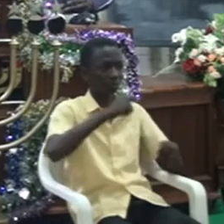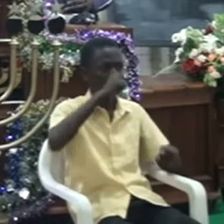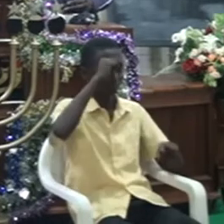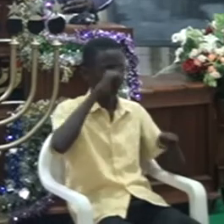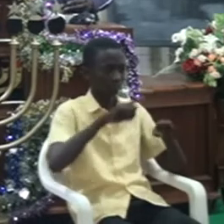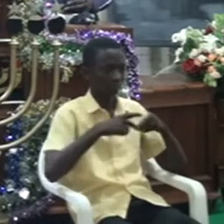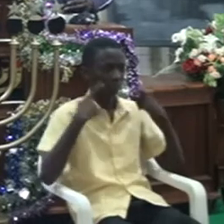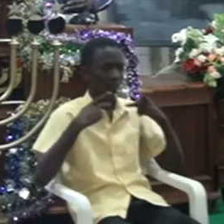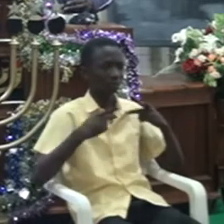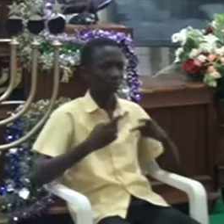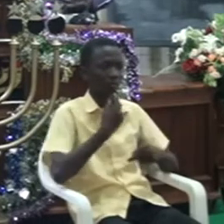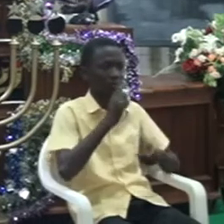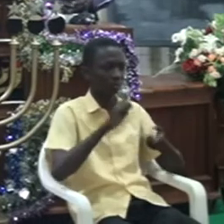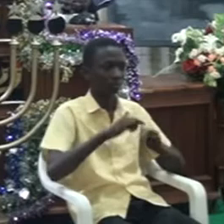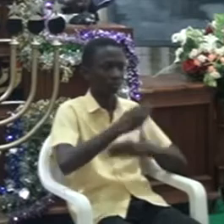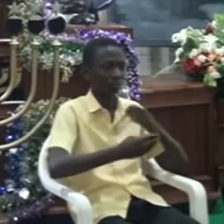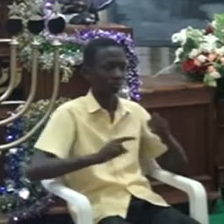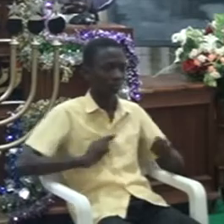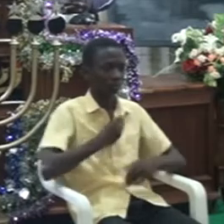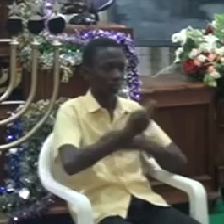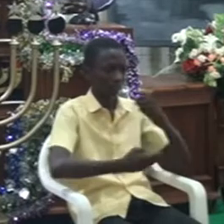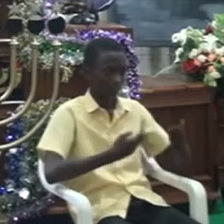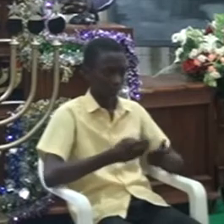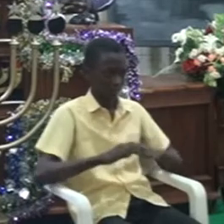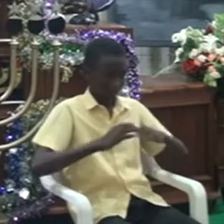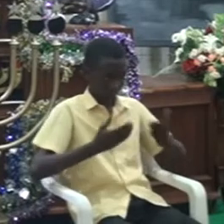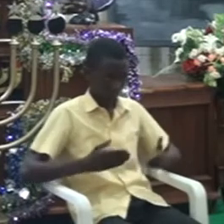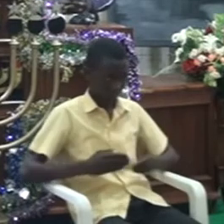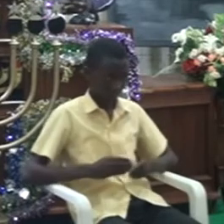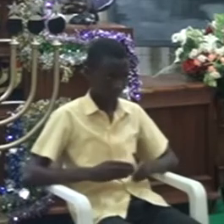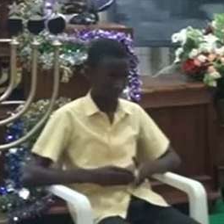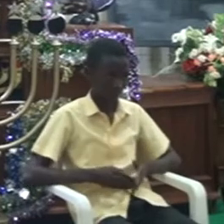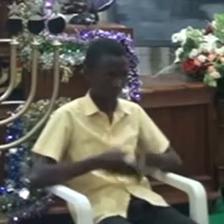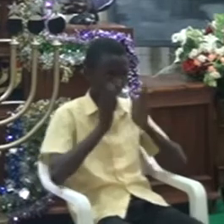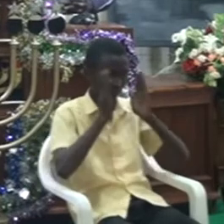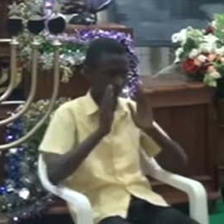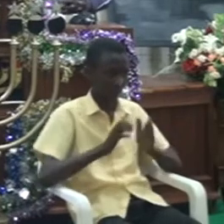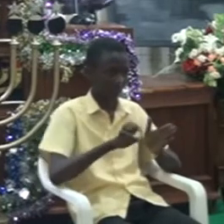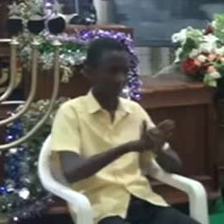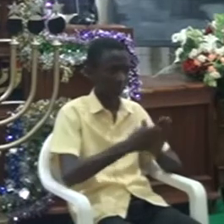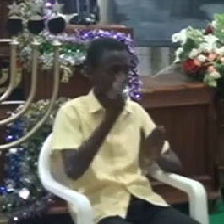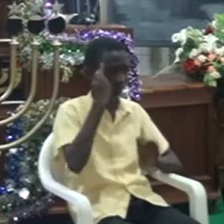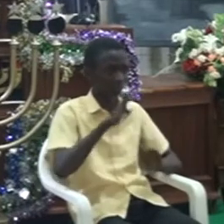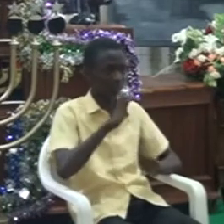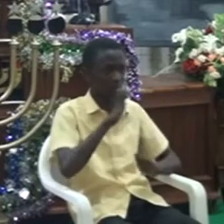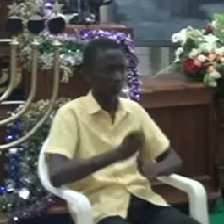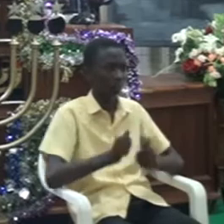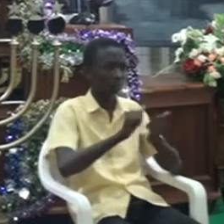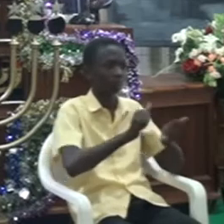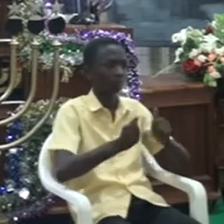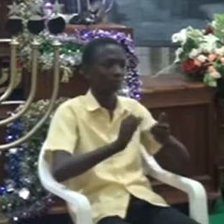l'église et à nous tous de comment suivre les étapes pour être baptisé ou rempli du Saint-Esprit. Na kufika yangu